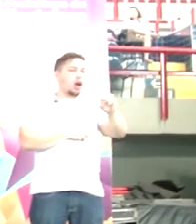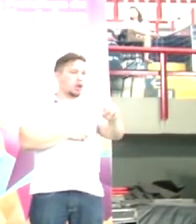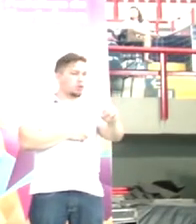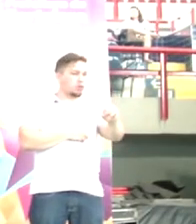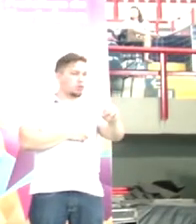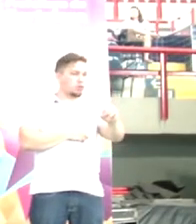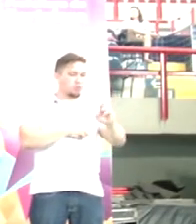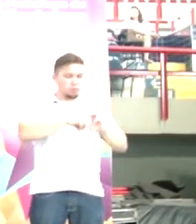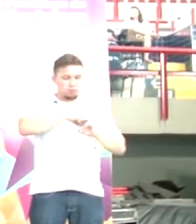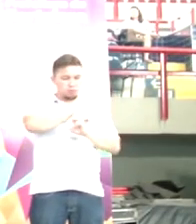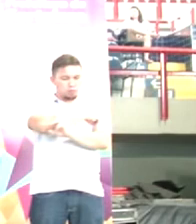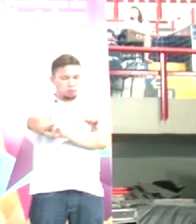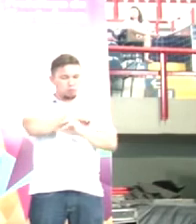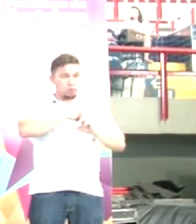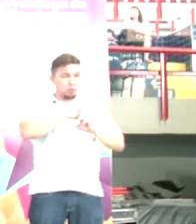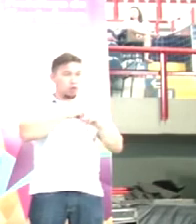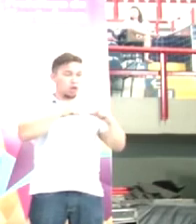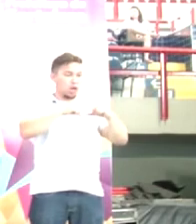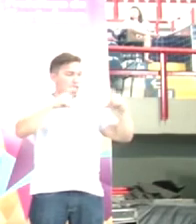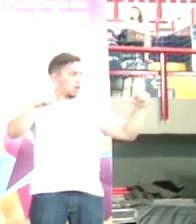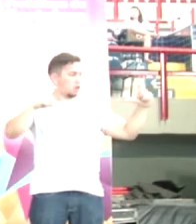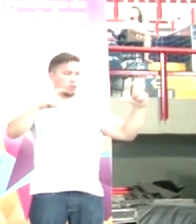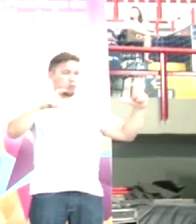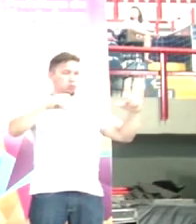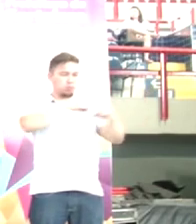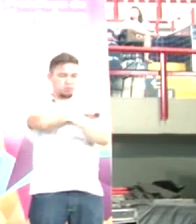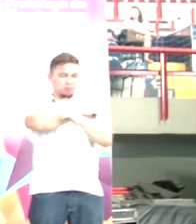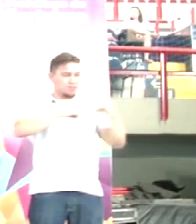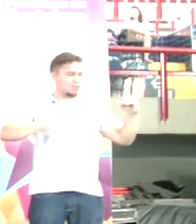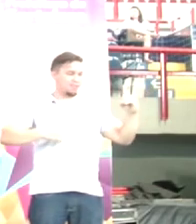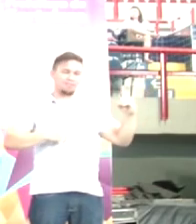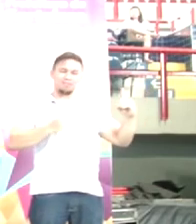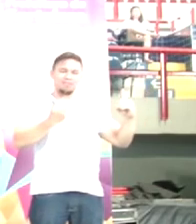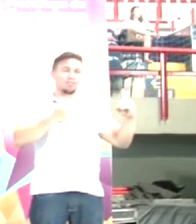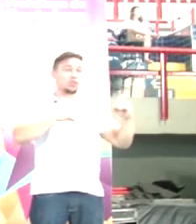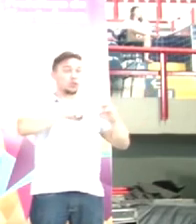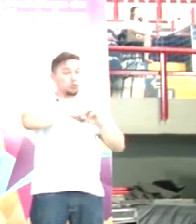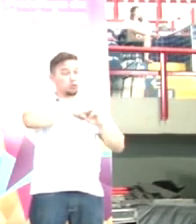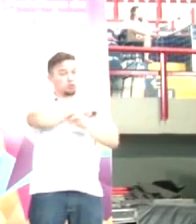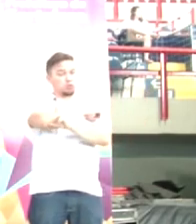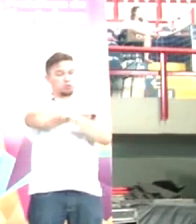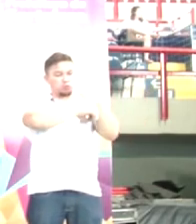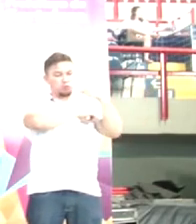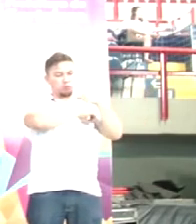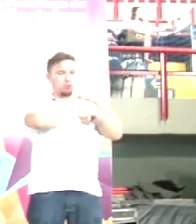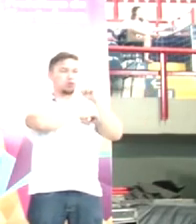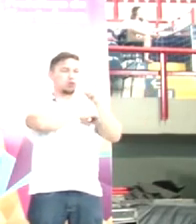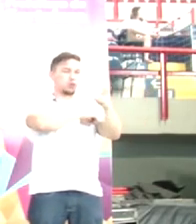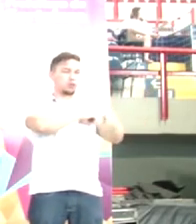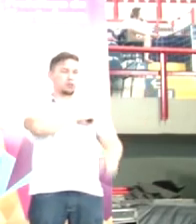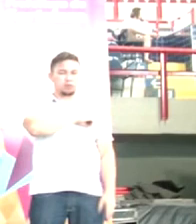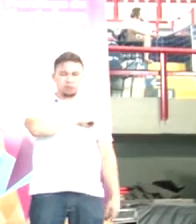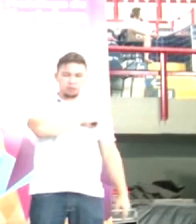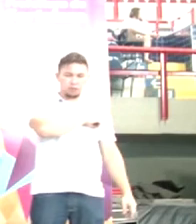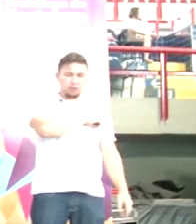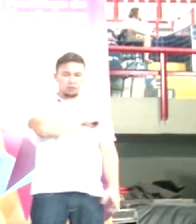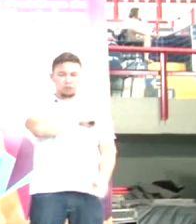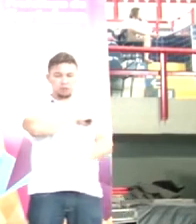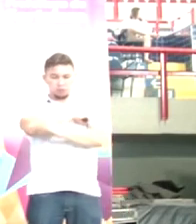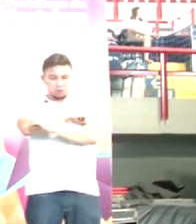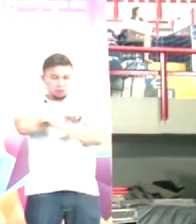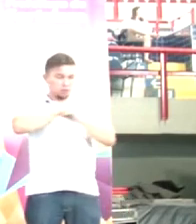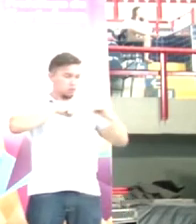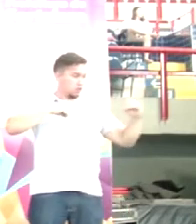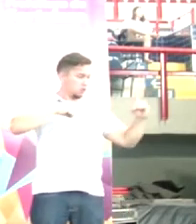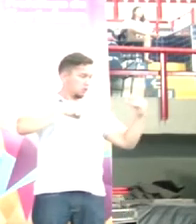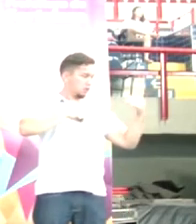raio. Eu nunca vou usar nas minhas fórmulas o diâmetro, eu vou usar o raio. Quando ele fala que o diâmetro